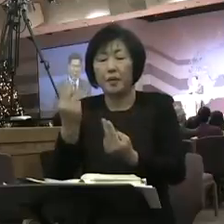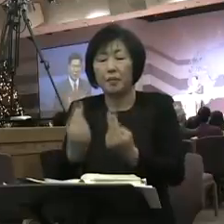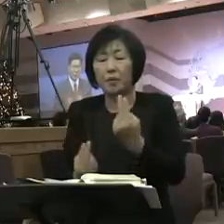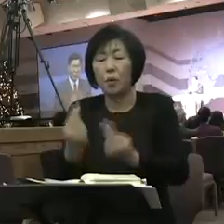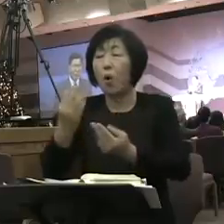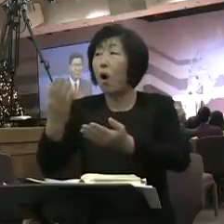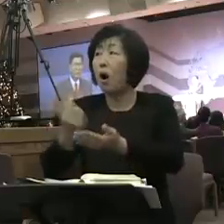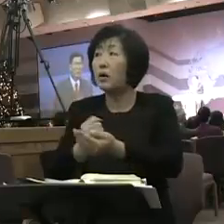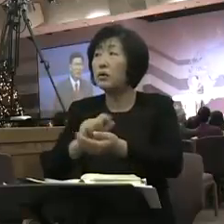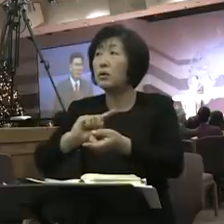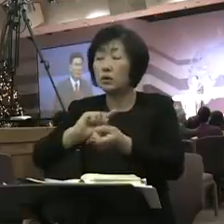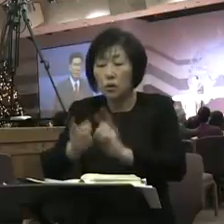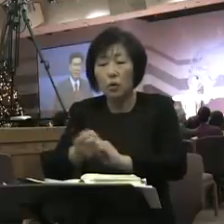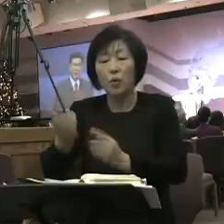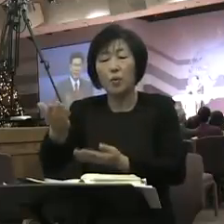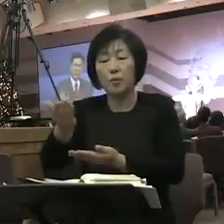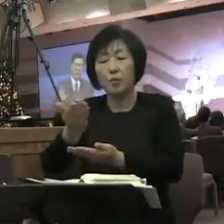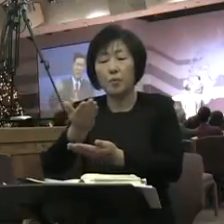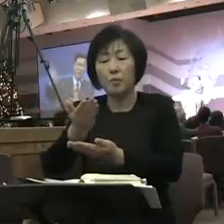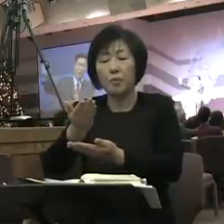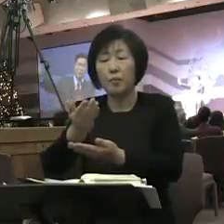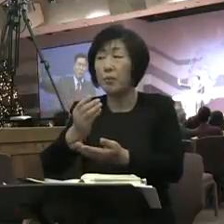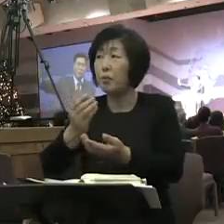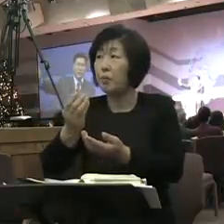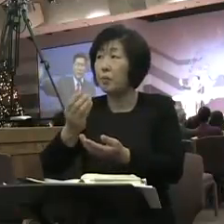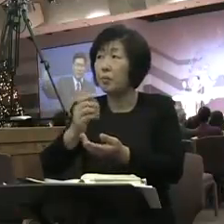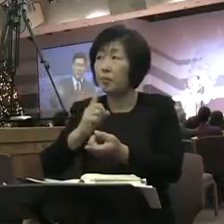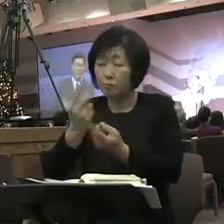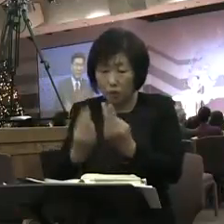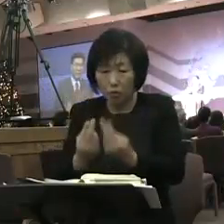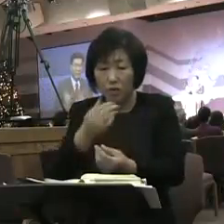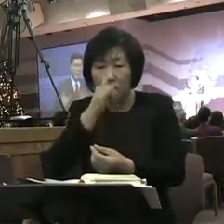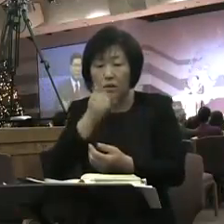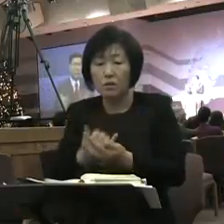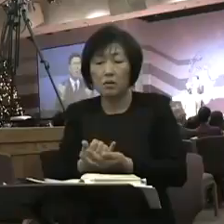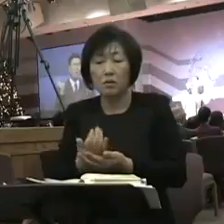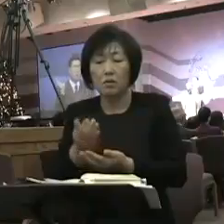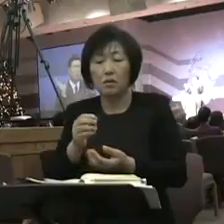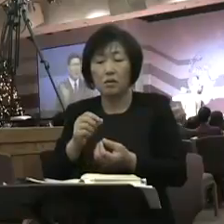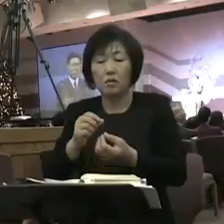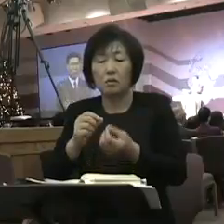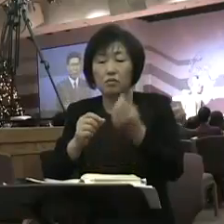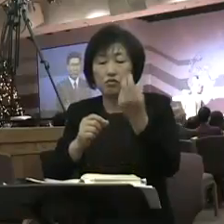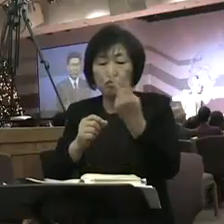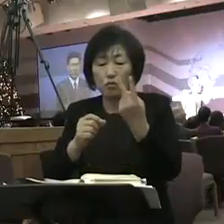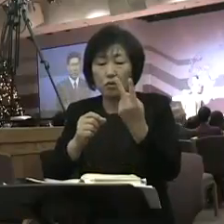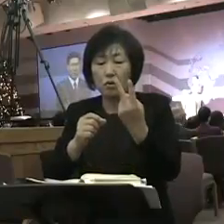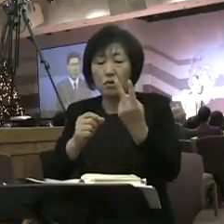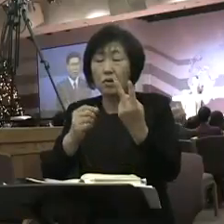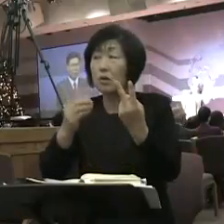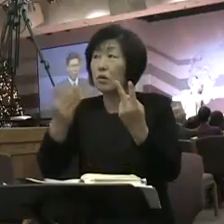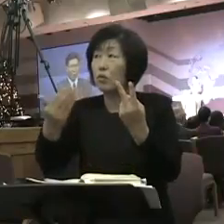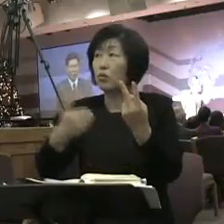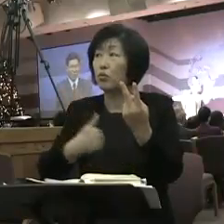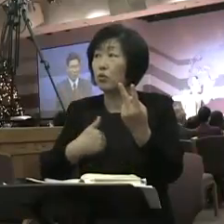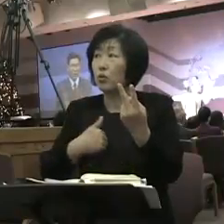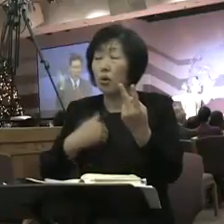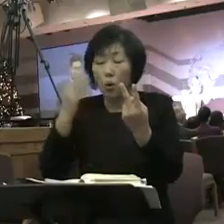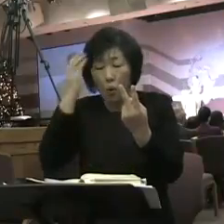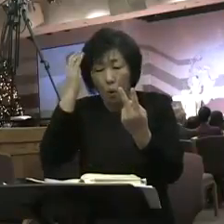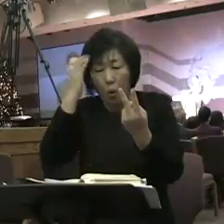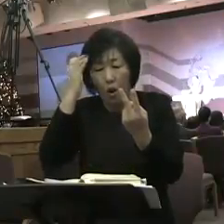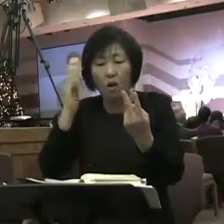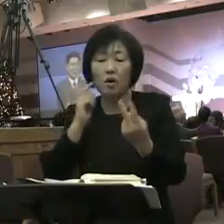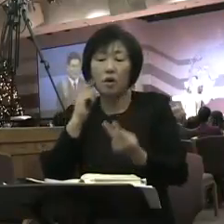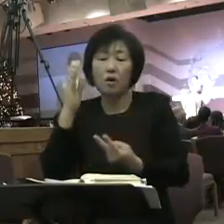비교를 가지고 서로 이 비교를 하지만 사실 이러한 이 부분에서 하나님께서 이 두 가지를 우리에게 주어지면서